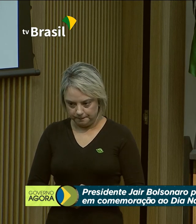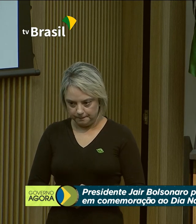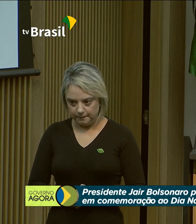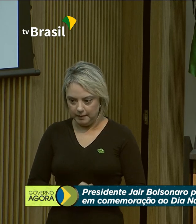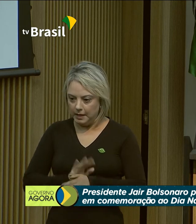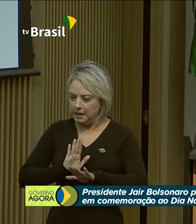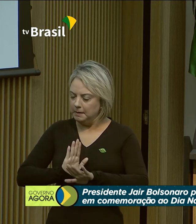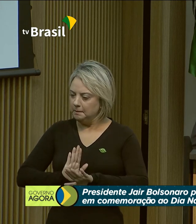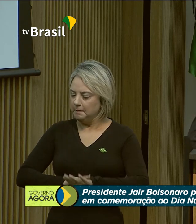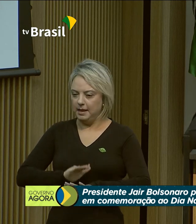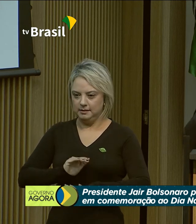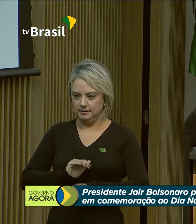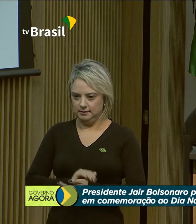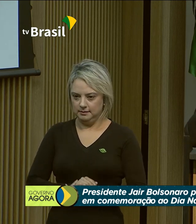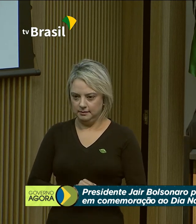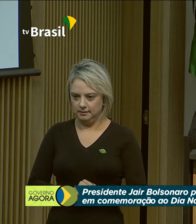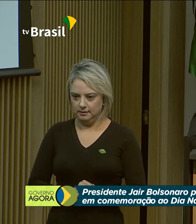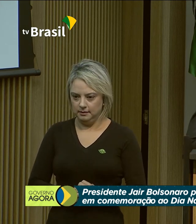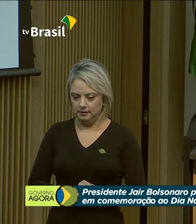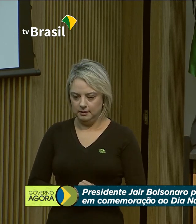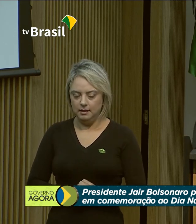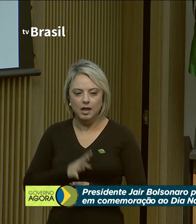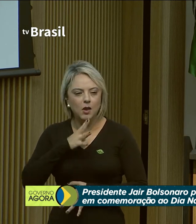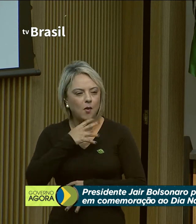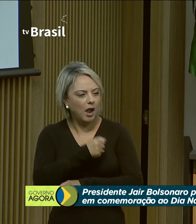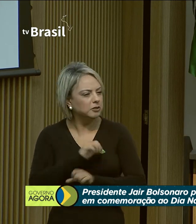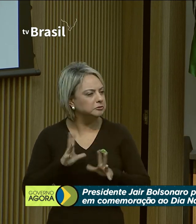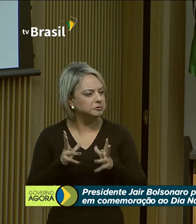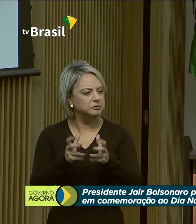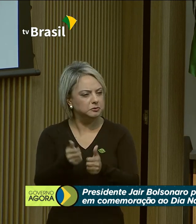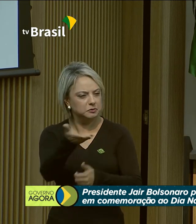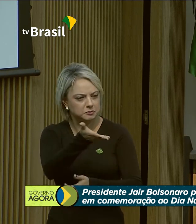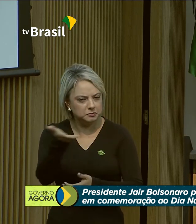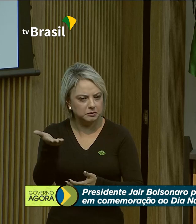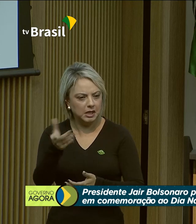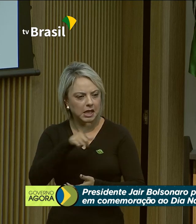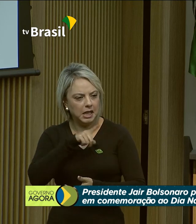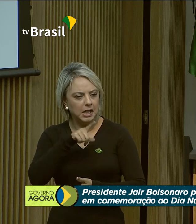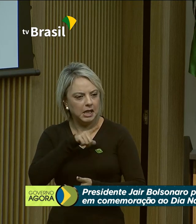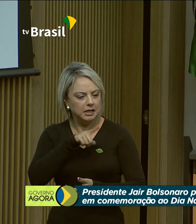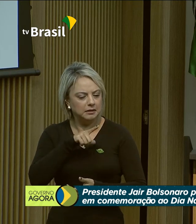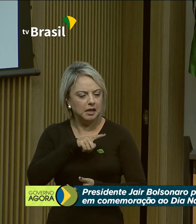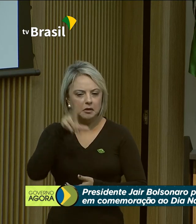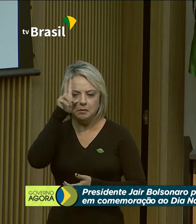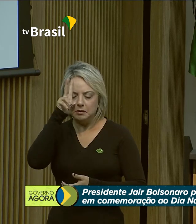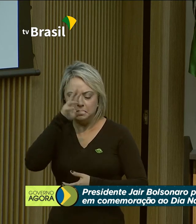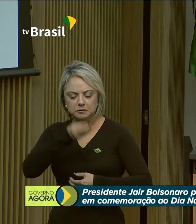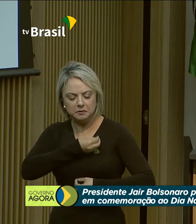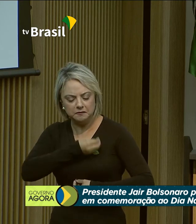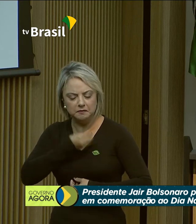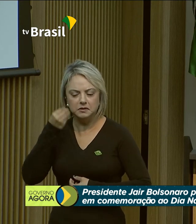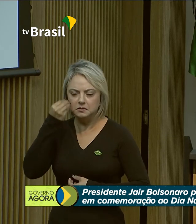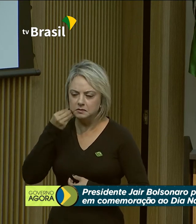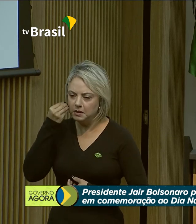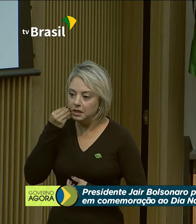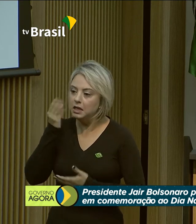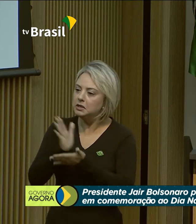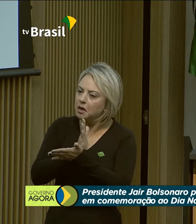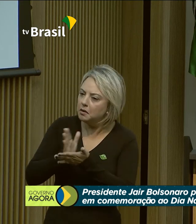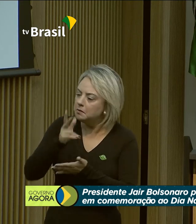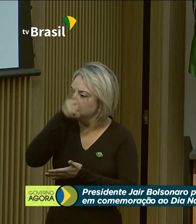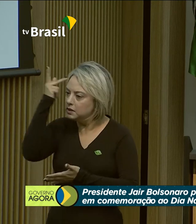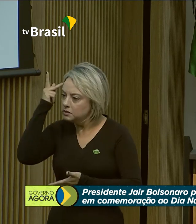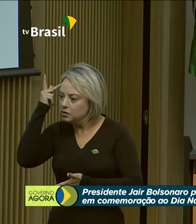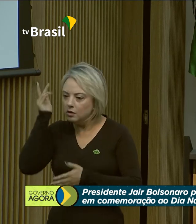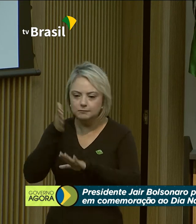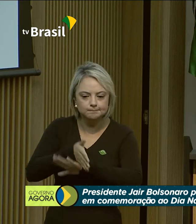E mais ainda, né? Eu acho que todo mundo tem uma passagem, uma vivência, ou alguém que passou